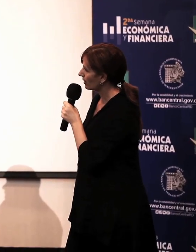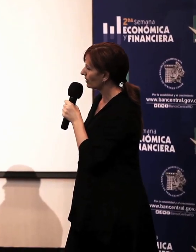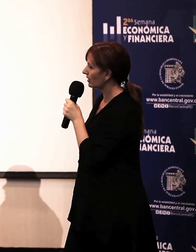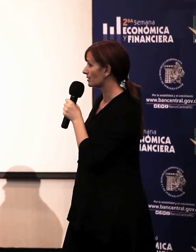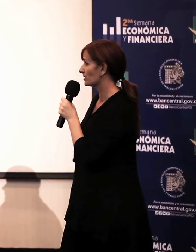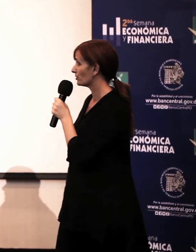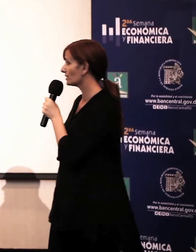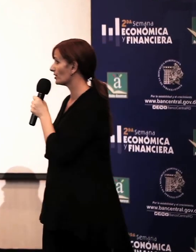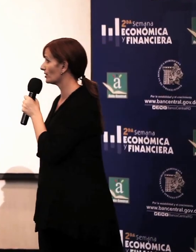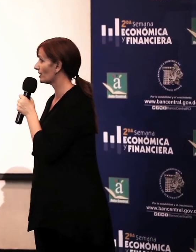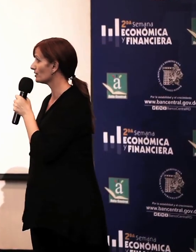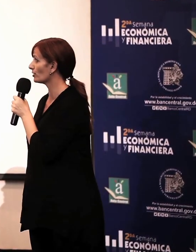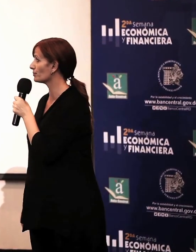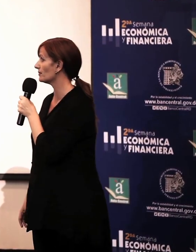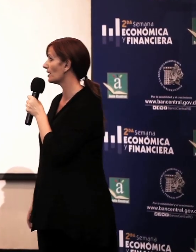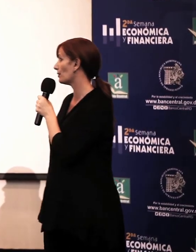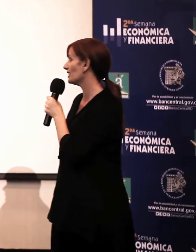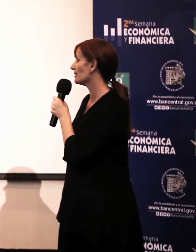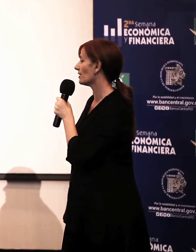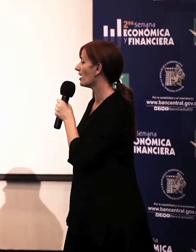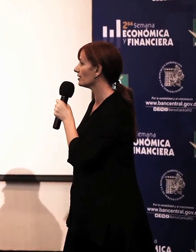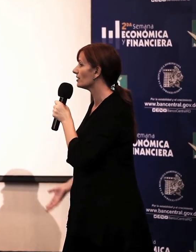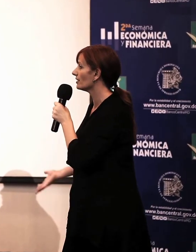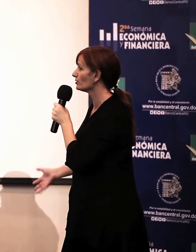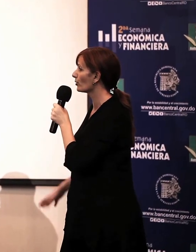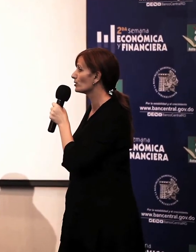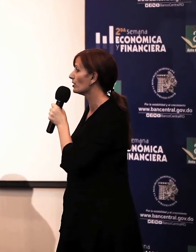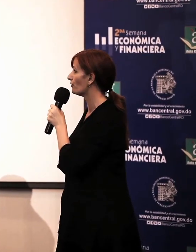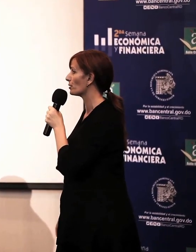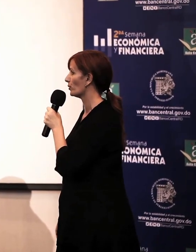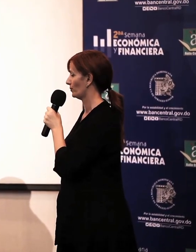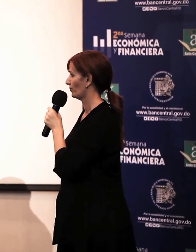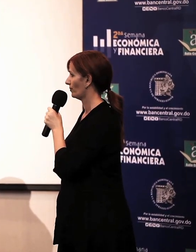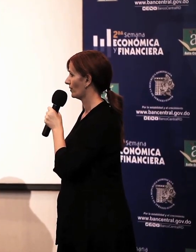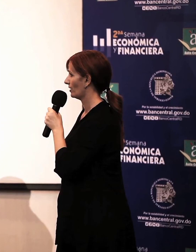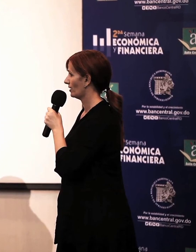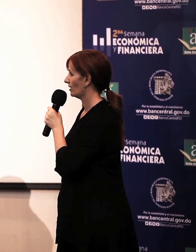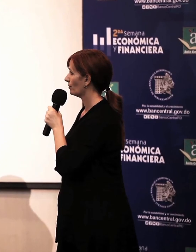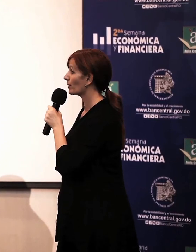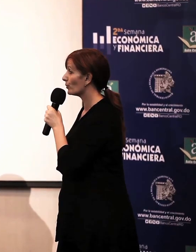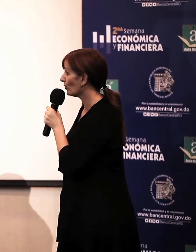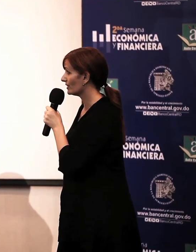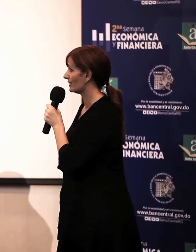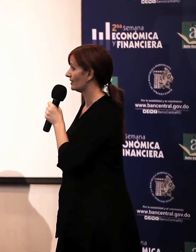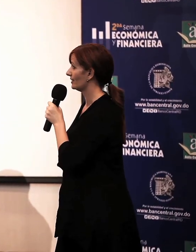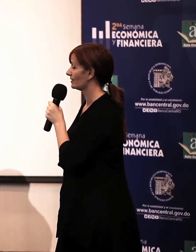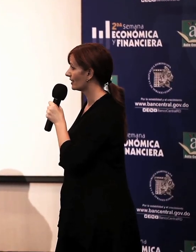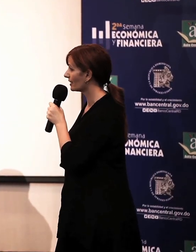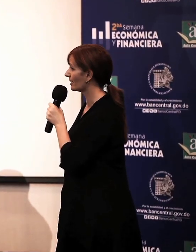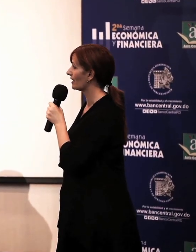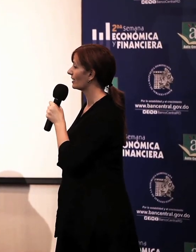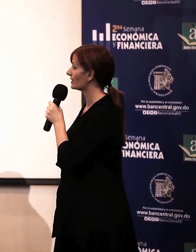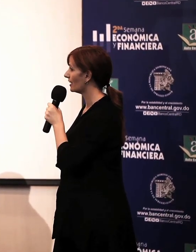que las personas cuando nacían sordas, la familia pensaba, ¡ay! es sordo, es un enfermo. Pero no es así.